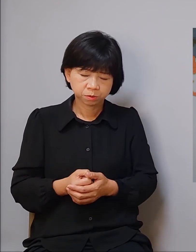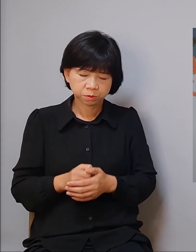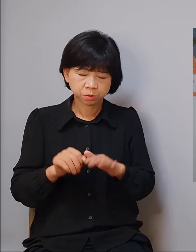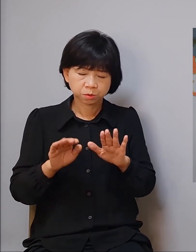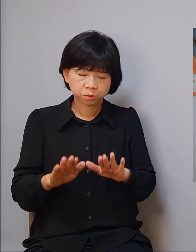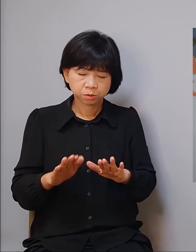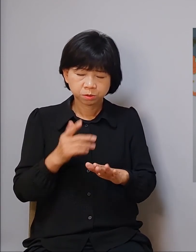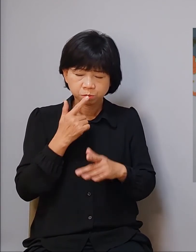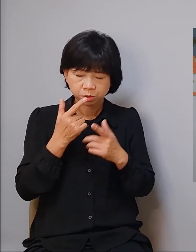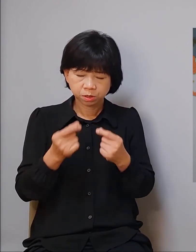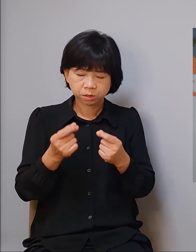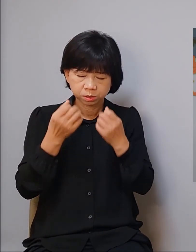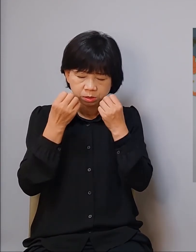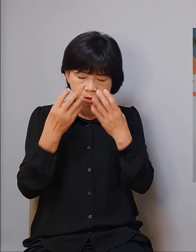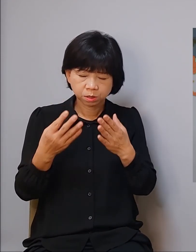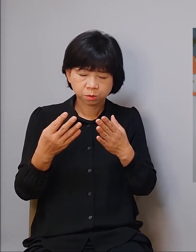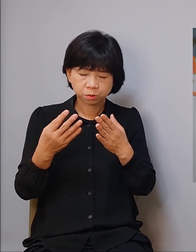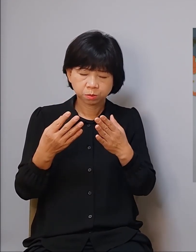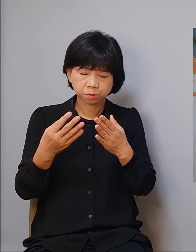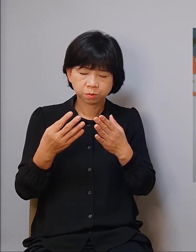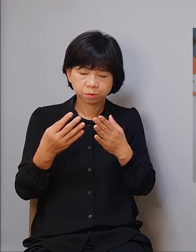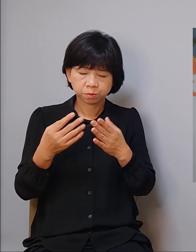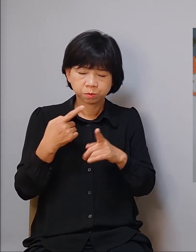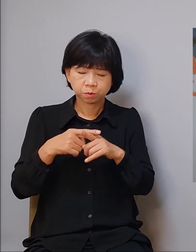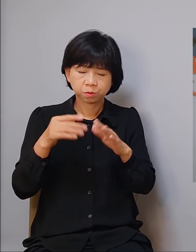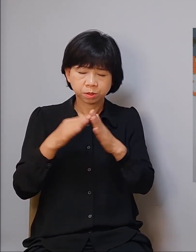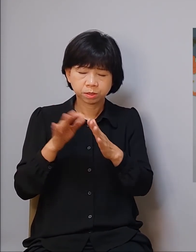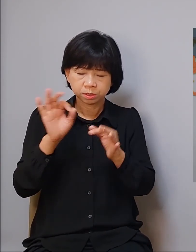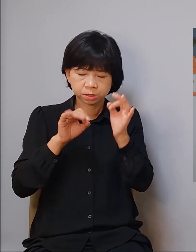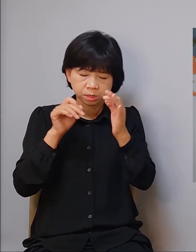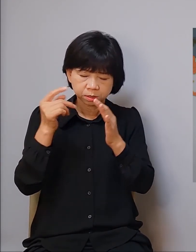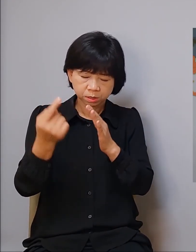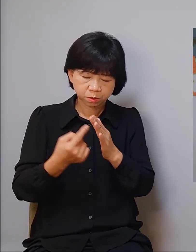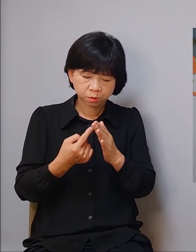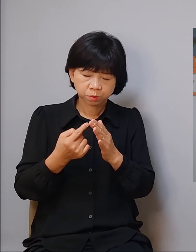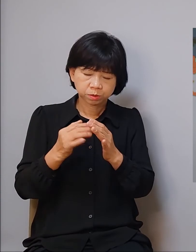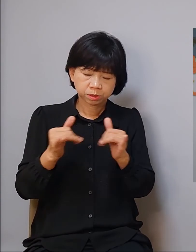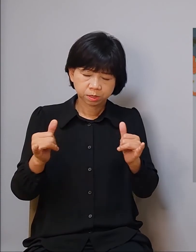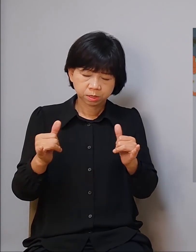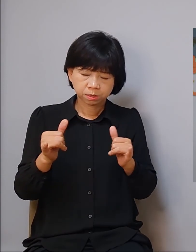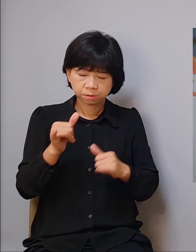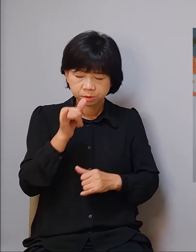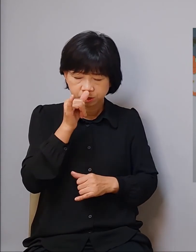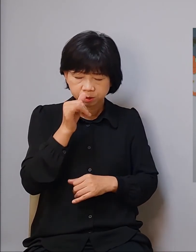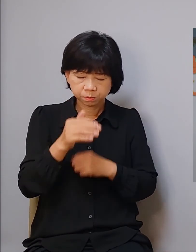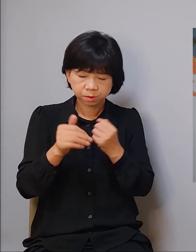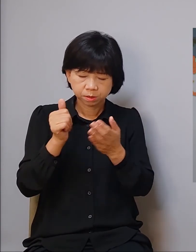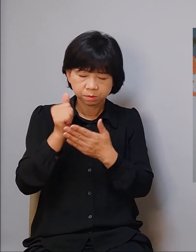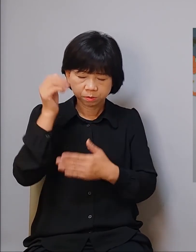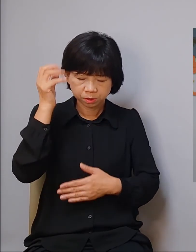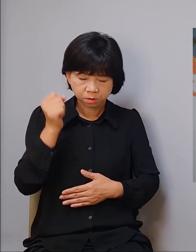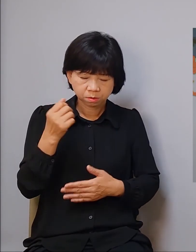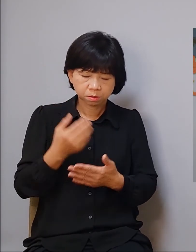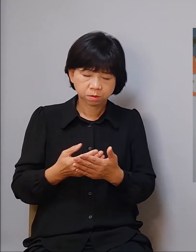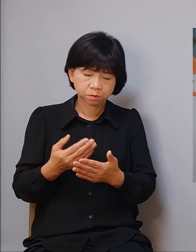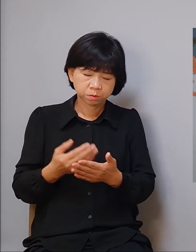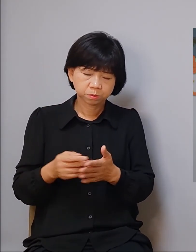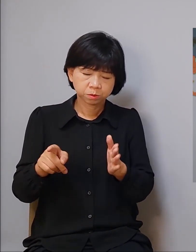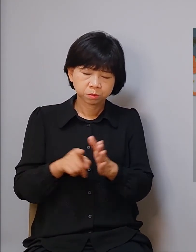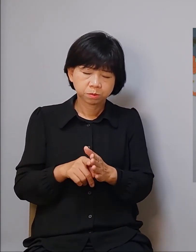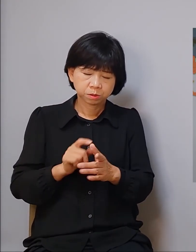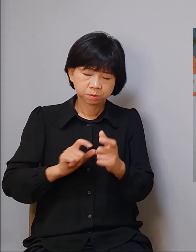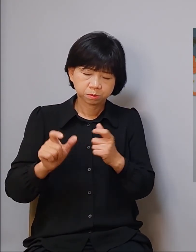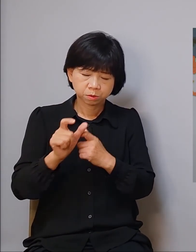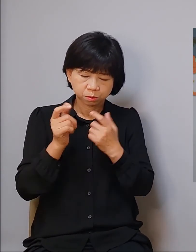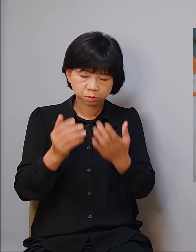오늘도 이렇게 새롭게 교회에 찾아오신 권정호 성도님, 유명순 성도님 기억하여 주시고 믿음을